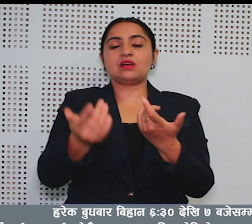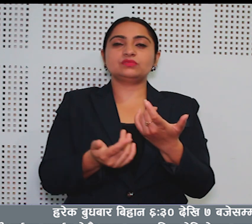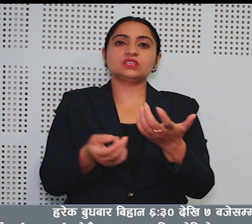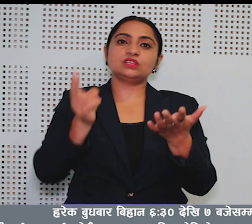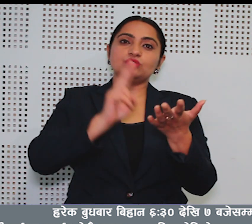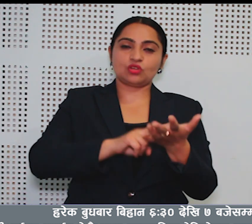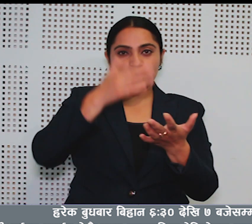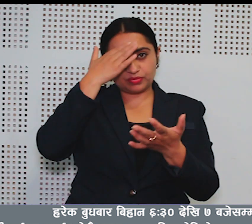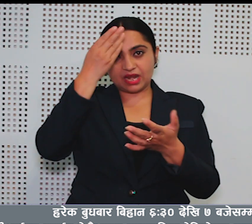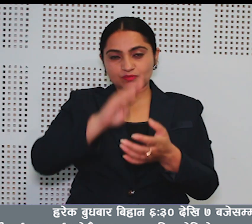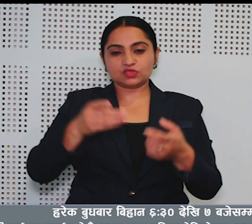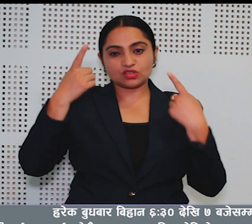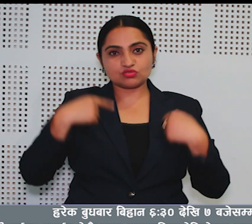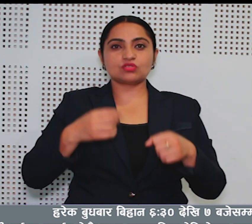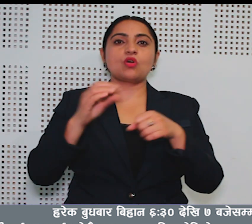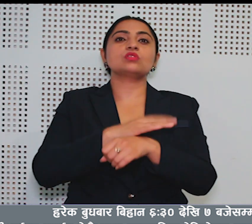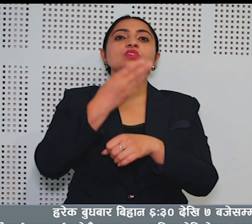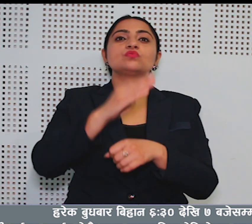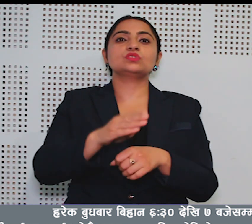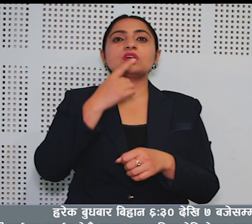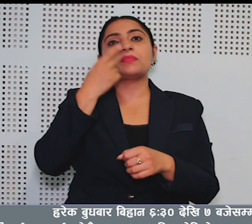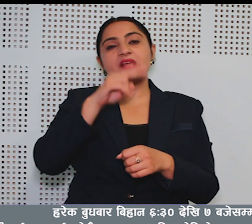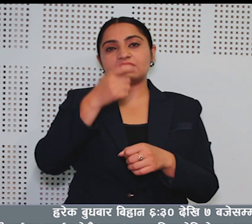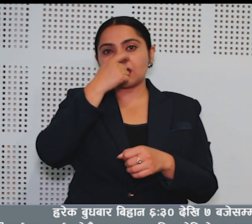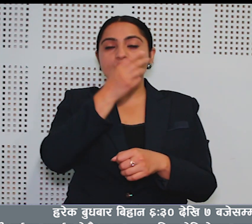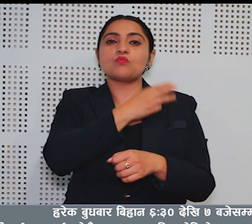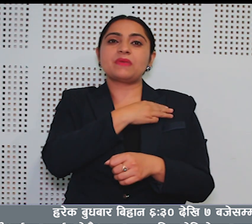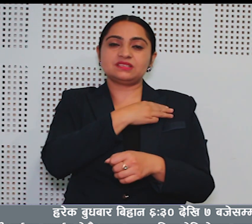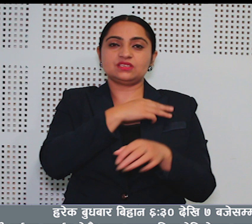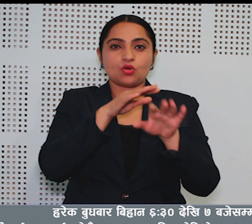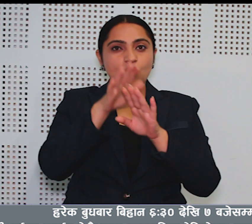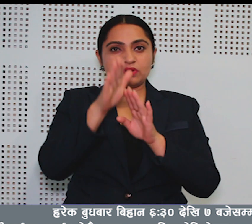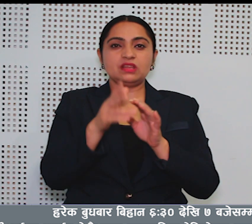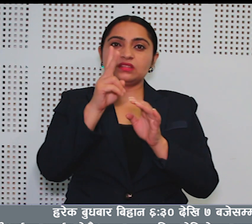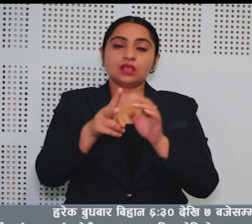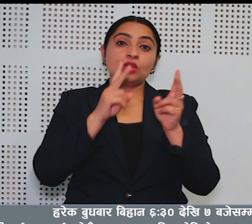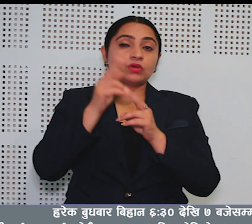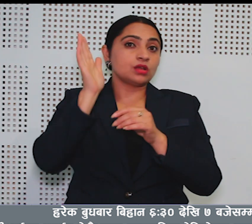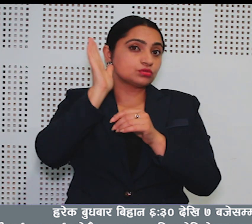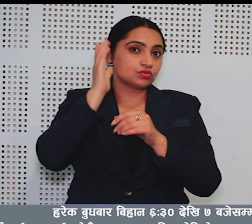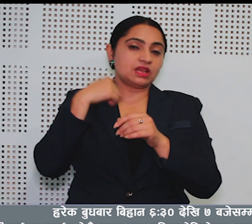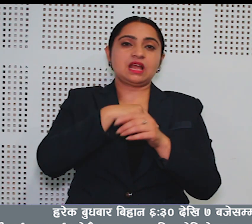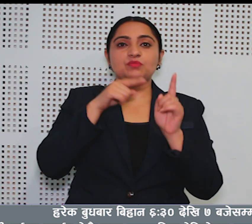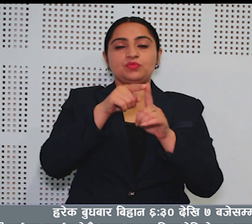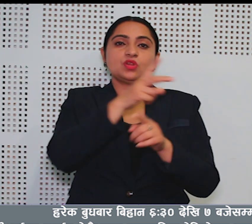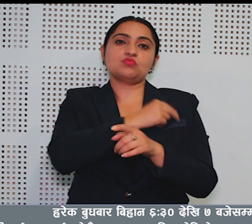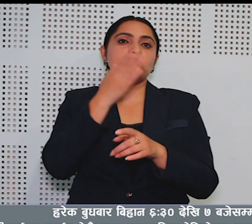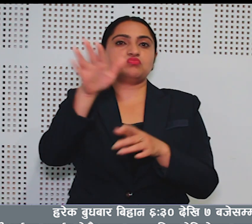झन् शरीरलाई असर पर्छ भन्दै थिए गाउँको मान्छेहरू। अनि हामीले पनि त्यो कुरा सुनेर हामीले लगाएनौँ। अनि हामीले